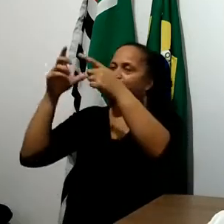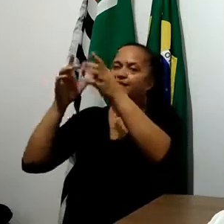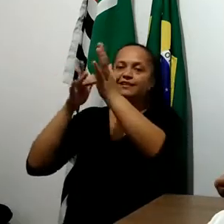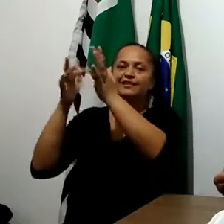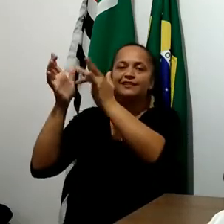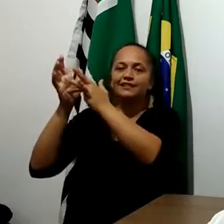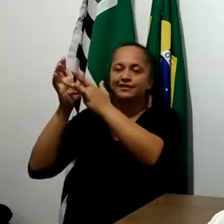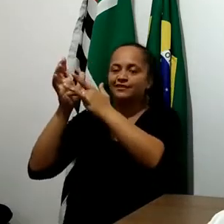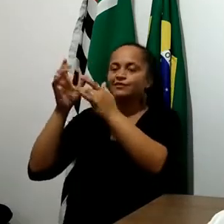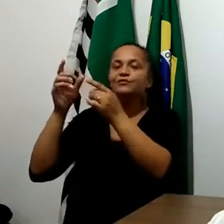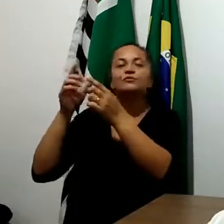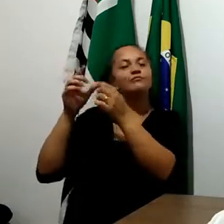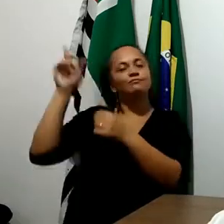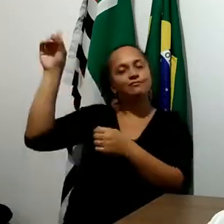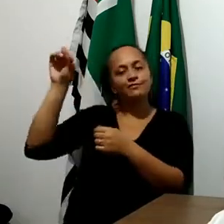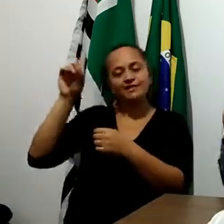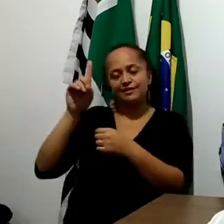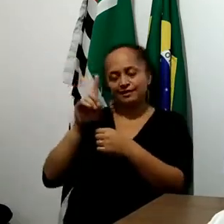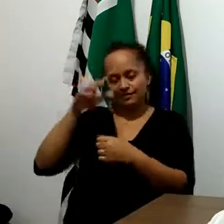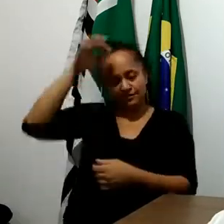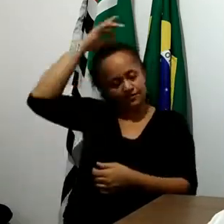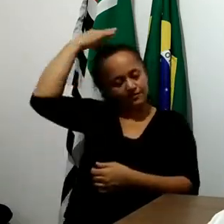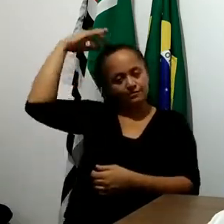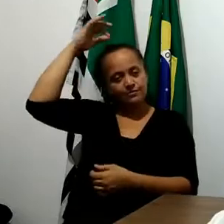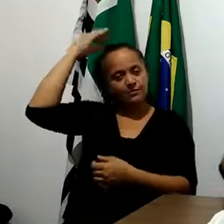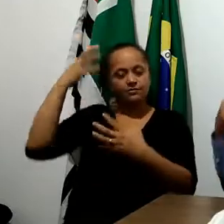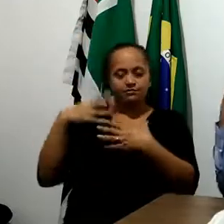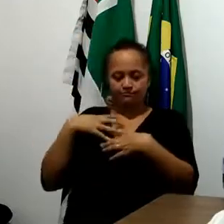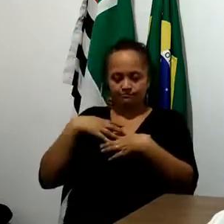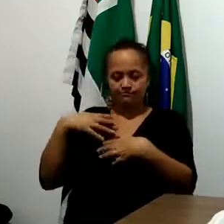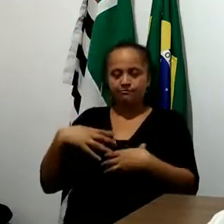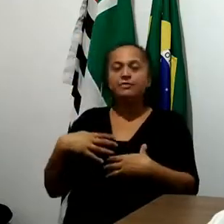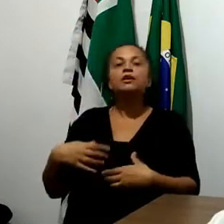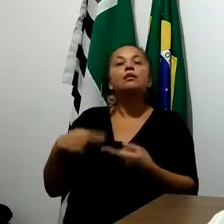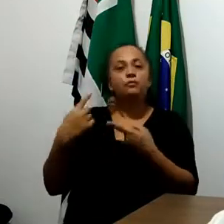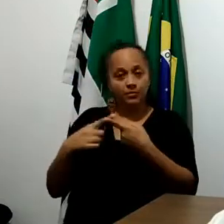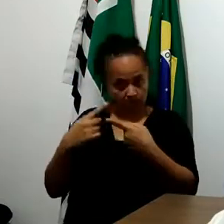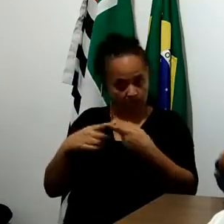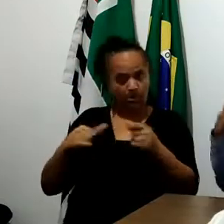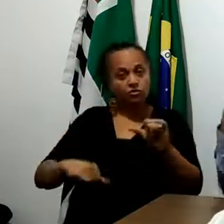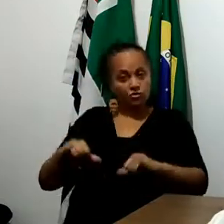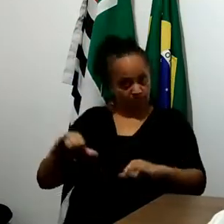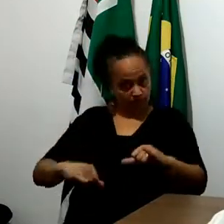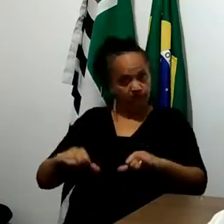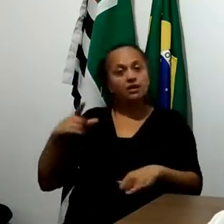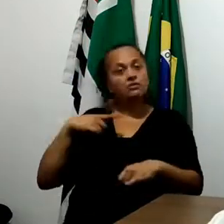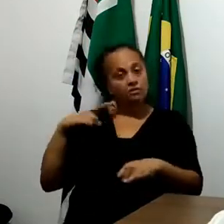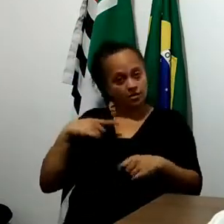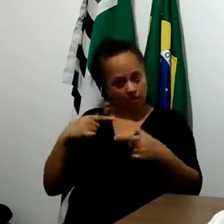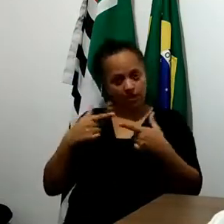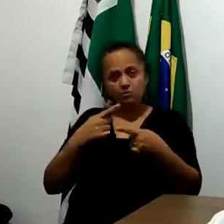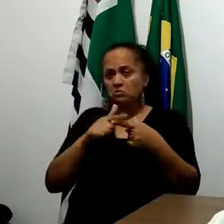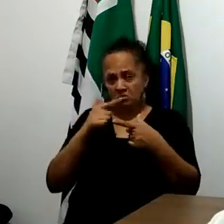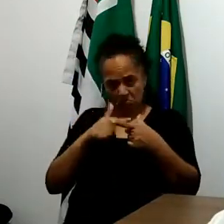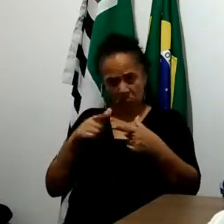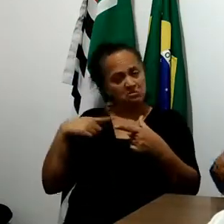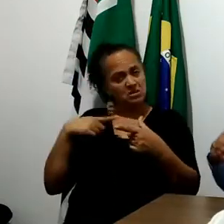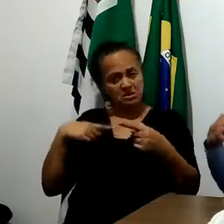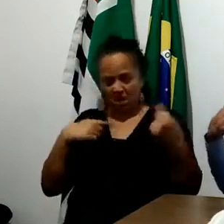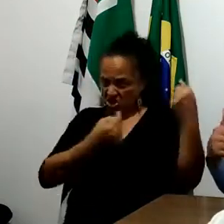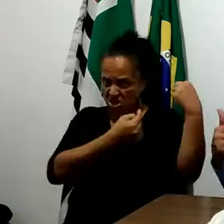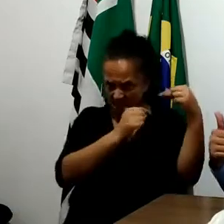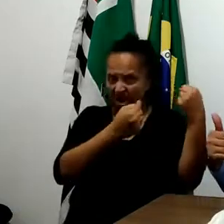vão ser lançadas, as dificuldades vão vir, os problemas vão vir, os sentimentos vão vir. Se você